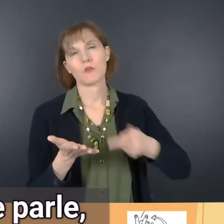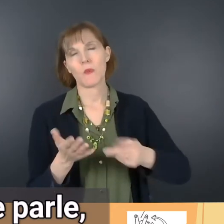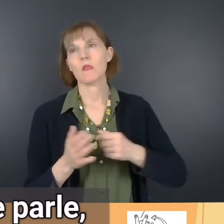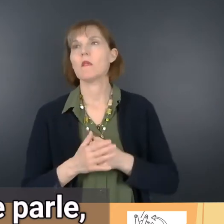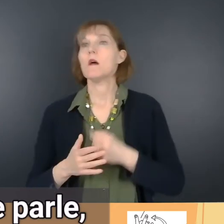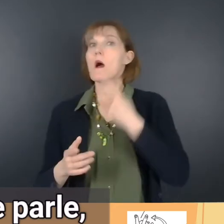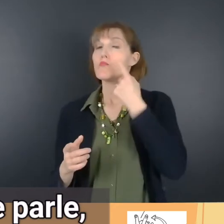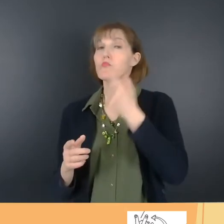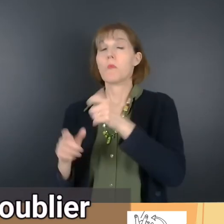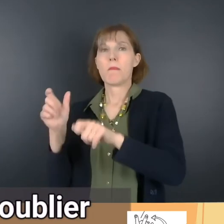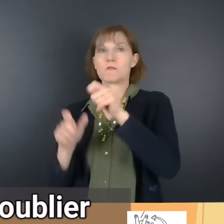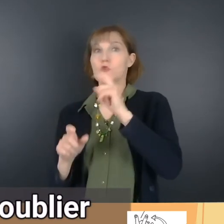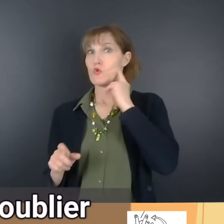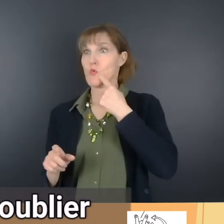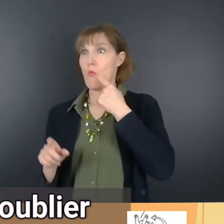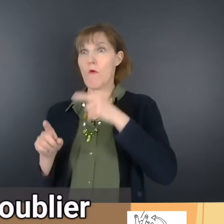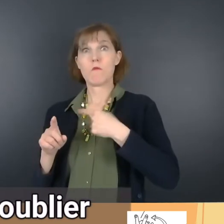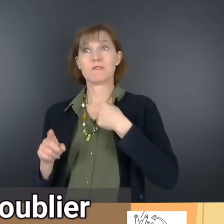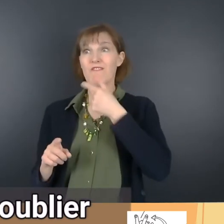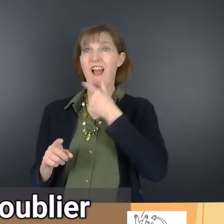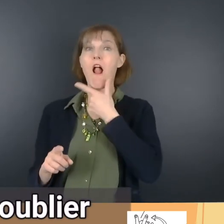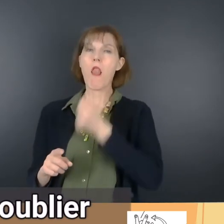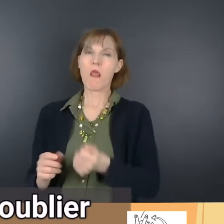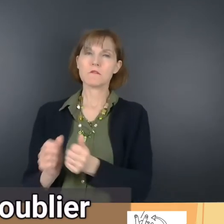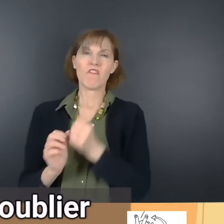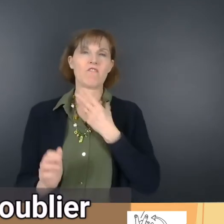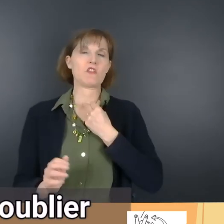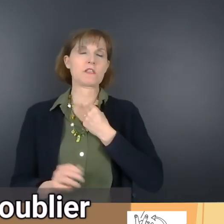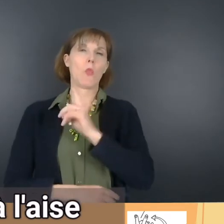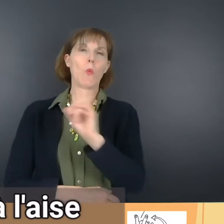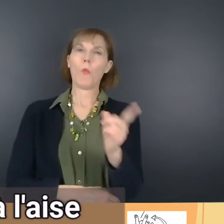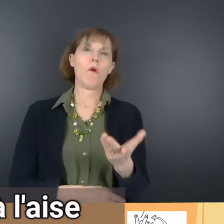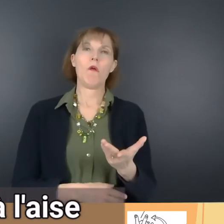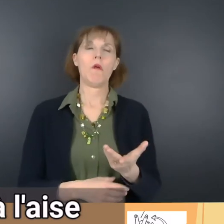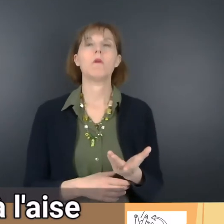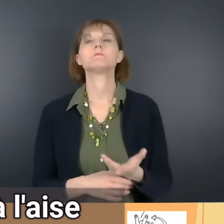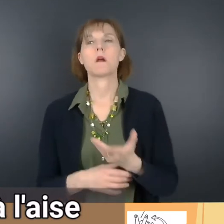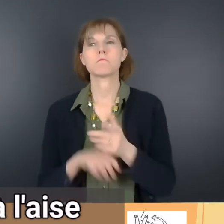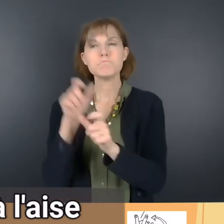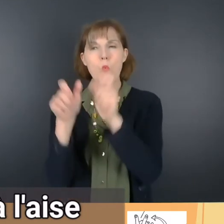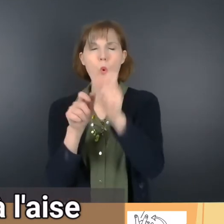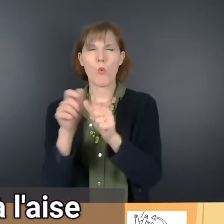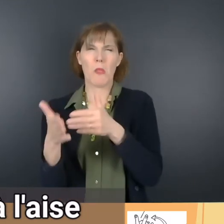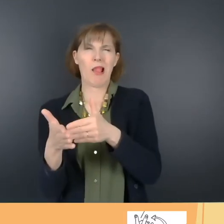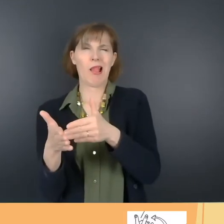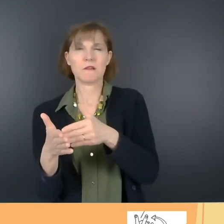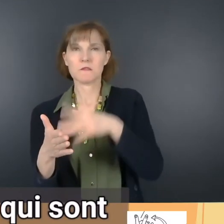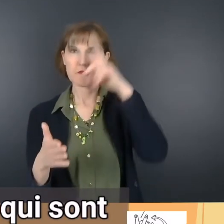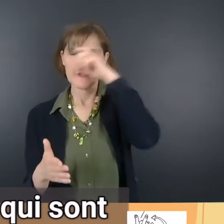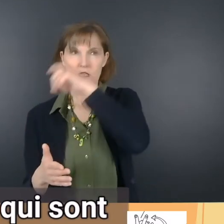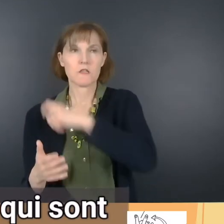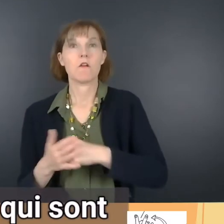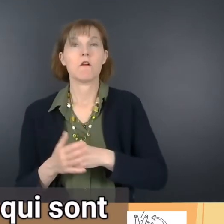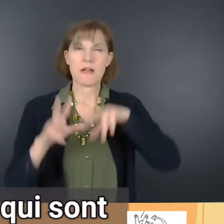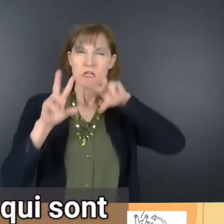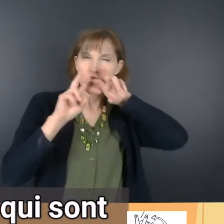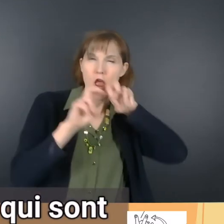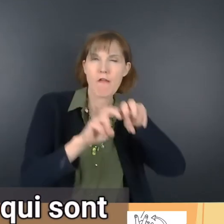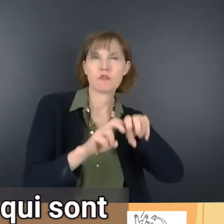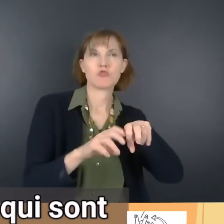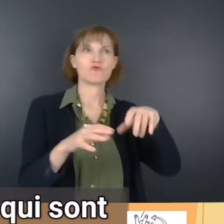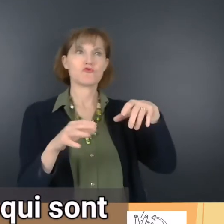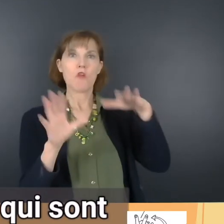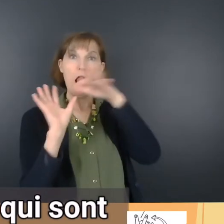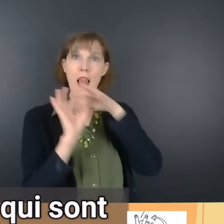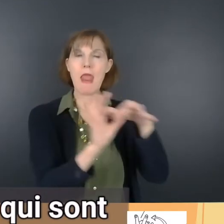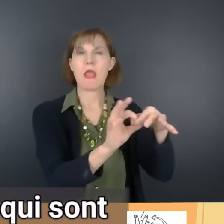là, je parle. Mais je vais traduire tout ça. Il ne pas oublier que c'est aussi pour les personnes sourdes qui ne sont pas à l'aise avec le français. Quand même, il y a des mots qui sont difficiles.